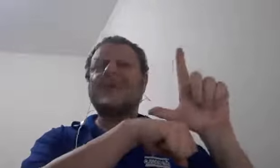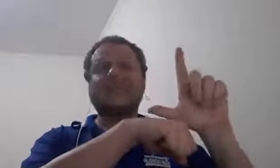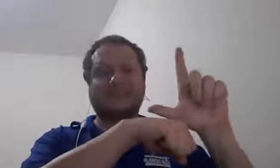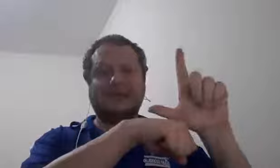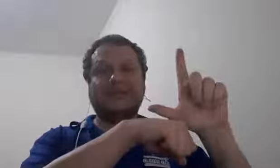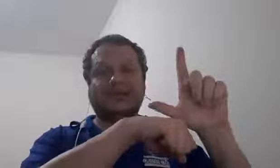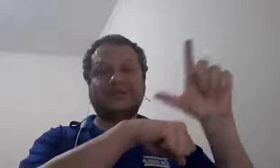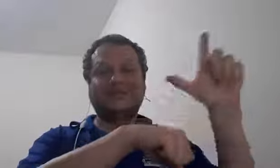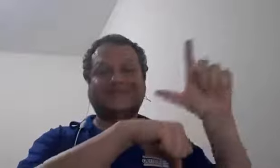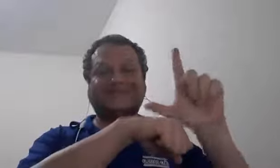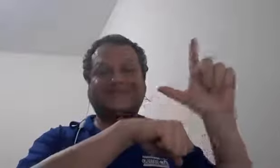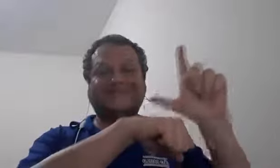Liberdade.